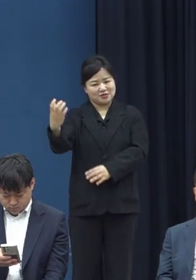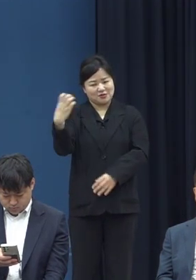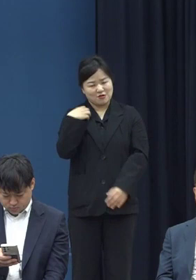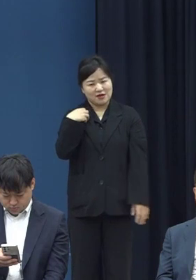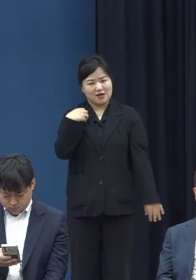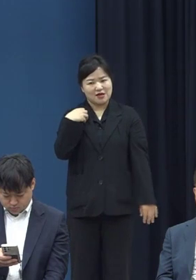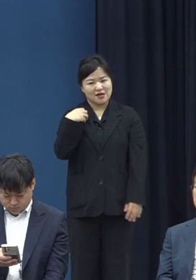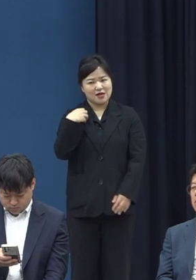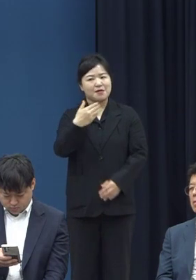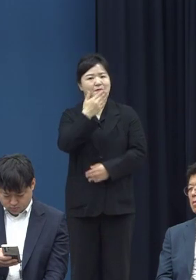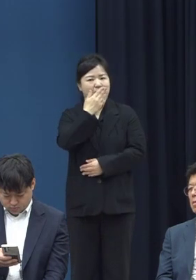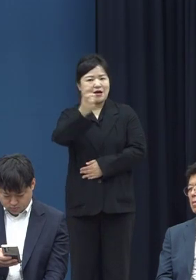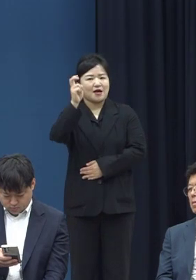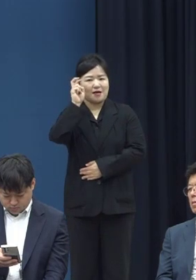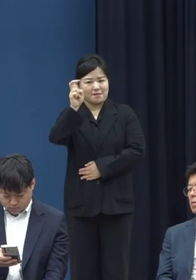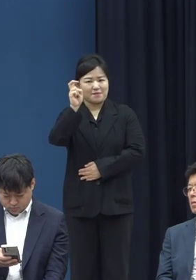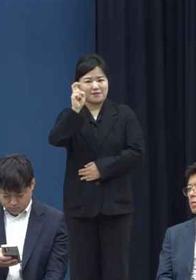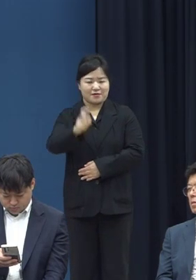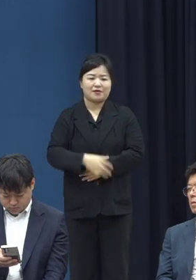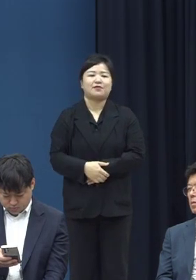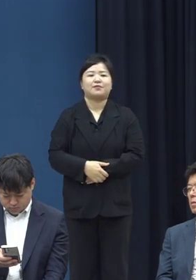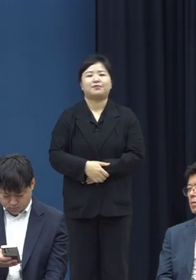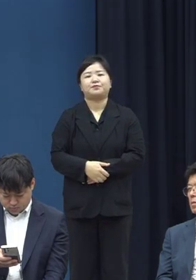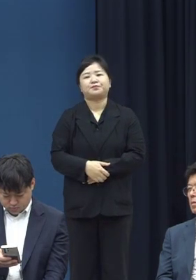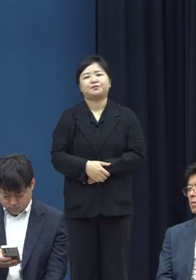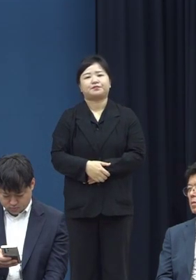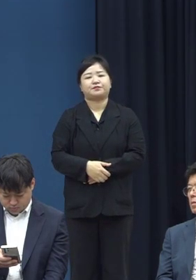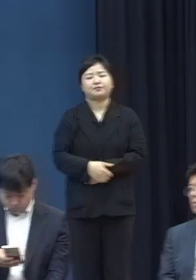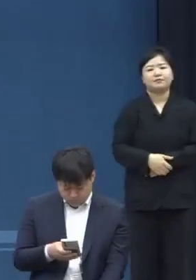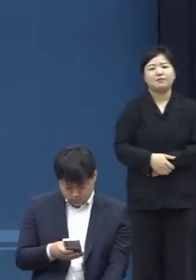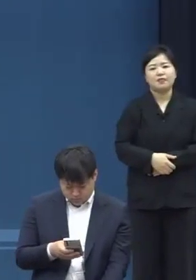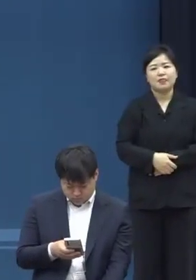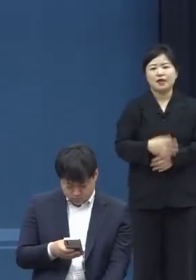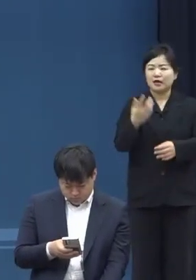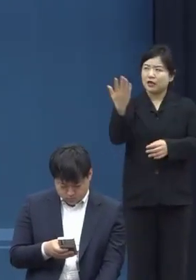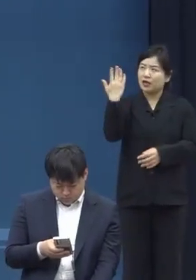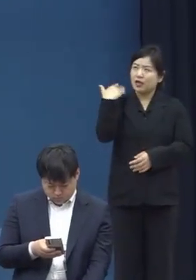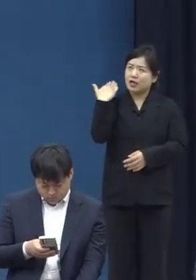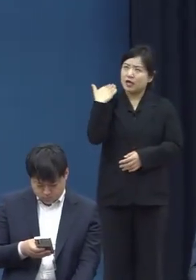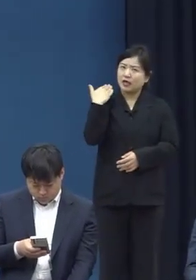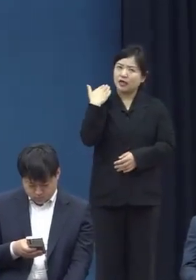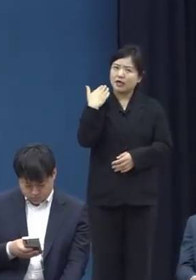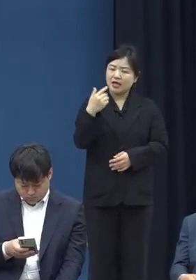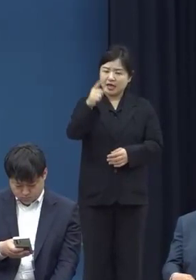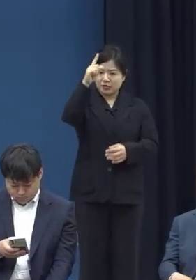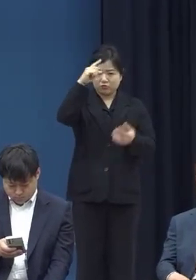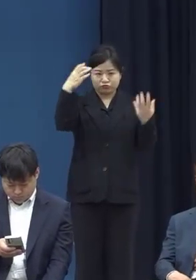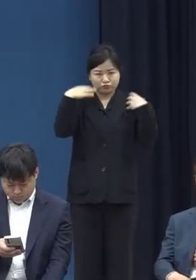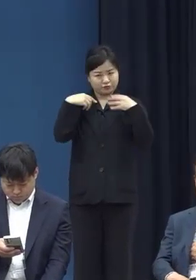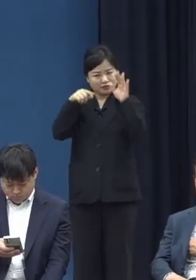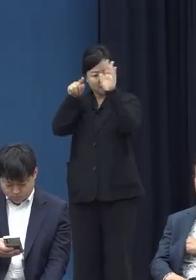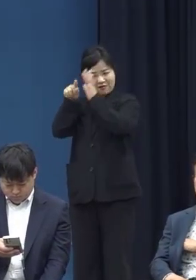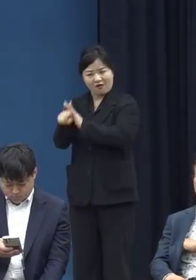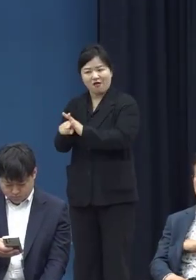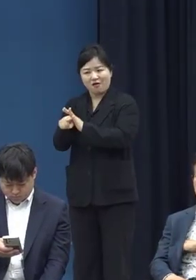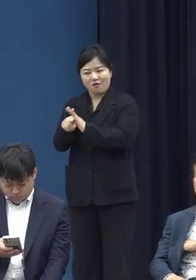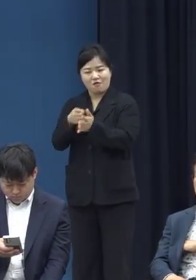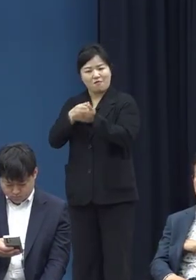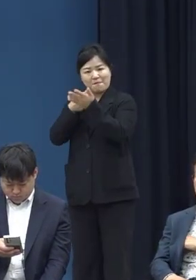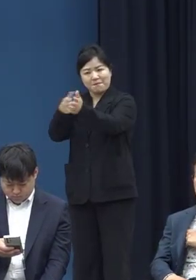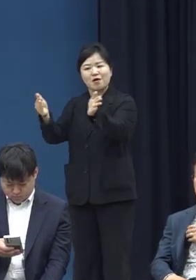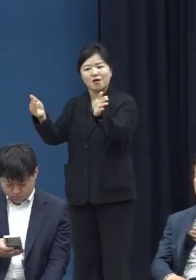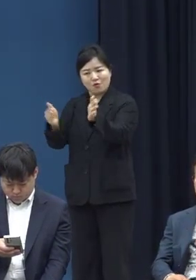기능을 수행할 수 있지 않을까 이렇게 생각합니다. 그래서 지난달에 행자부에 가서 강력 건의를